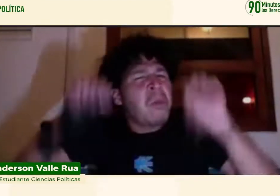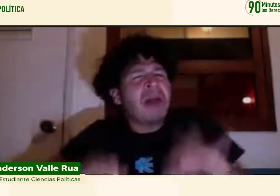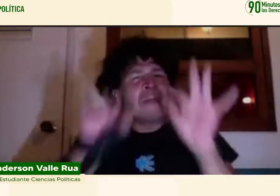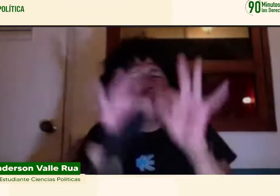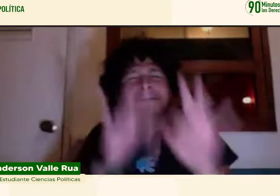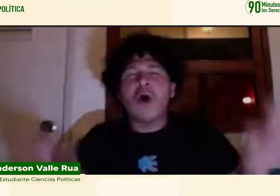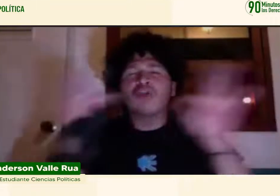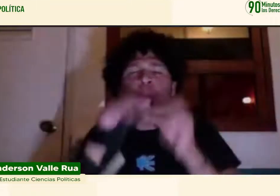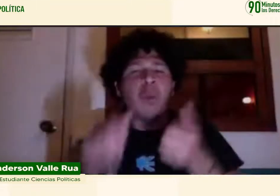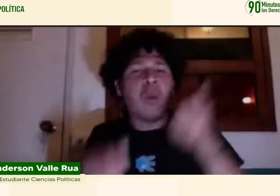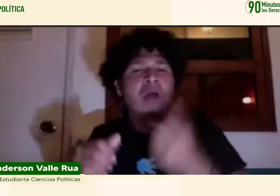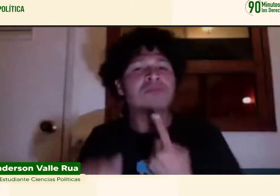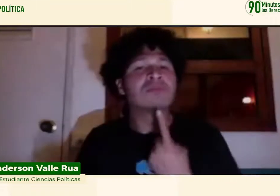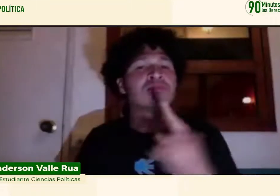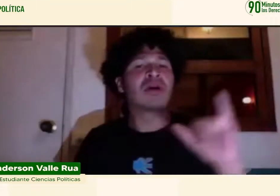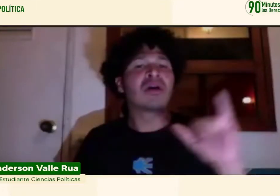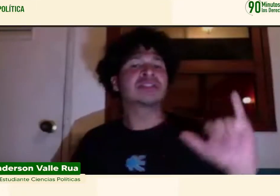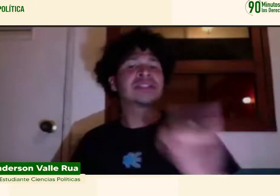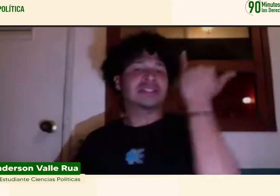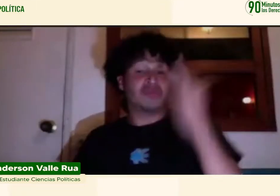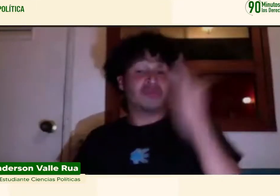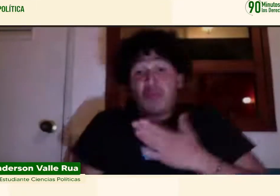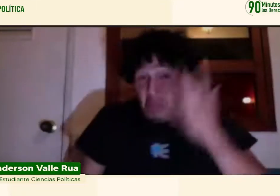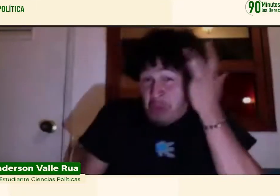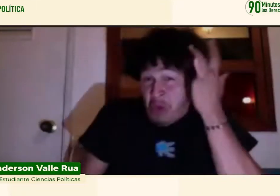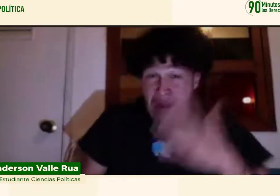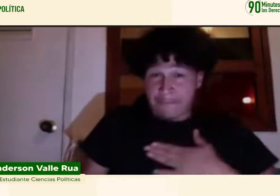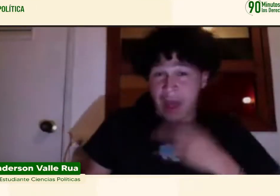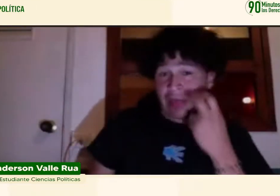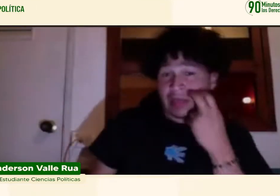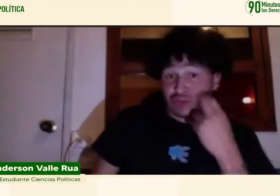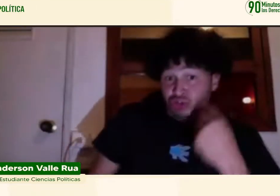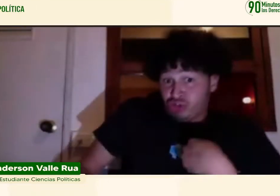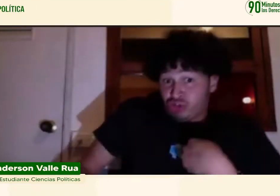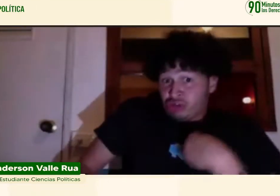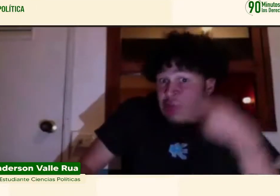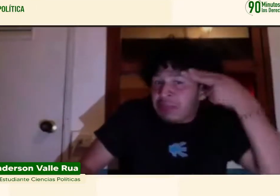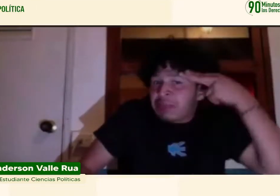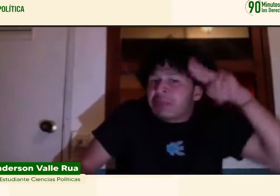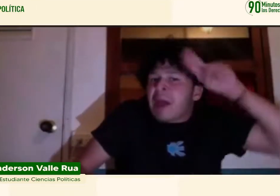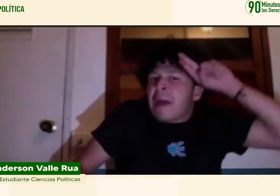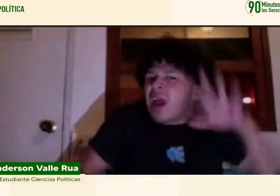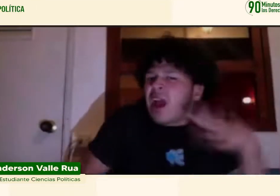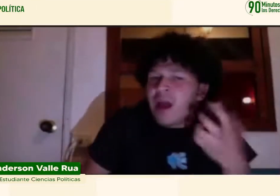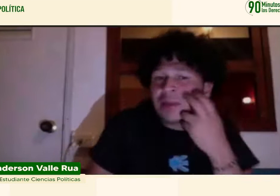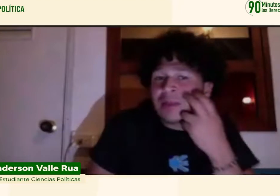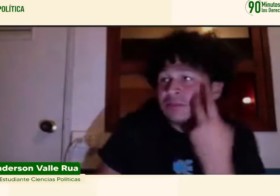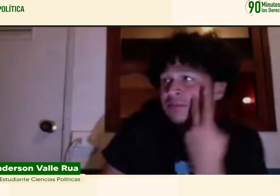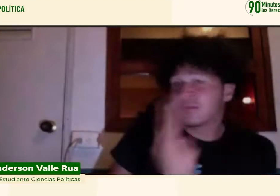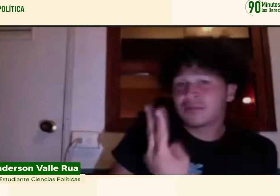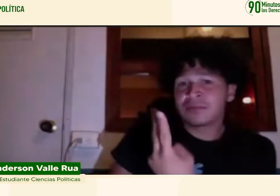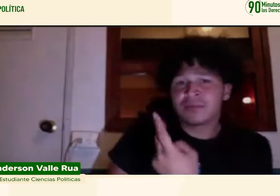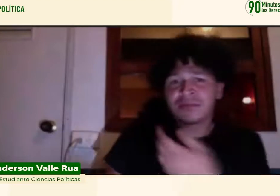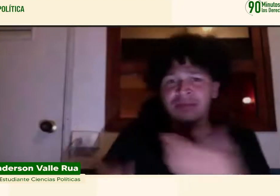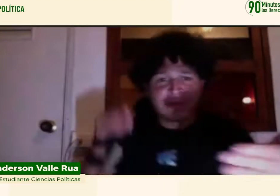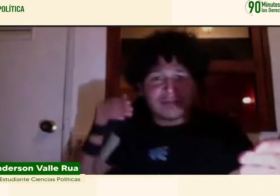estos espacios ahora creería que las organizaciones como tal en su participación andar un sí pues al berio